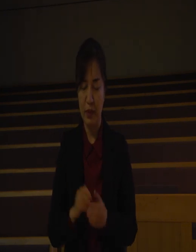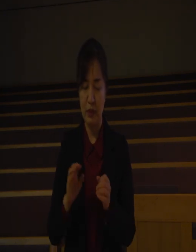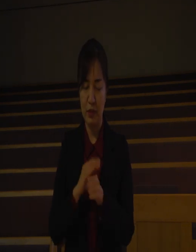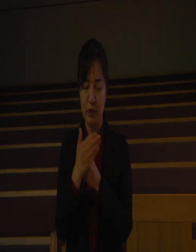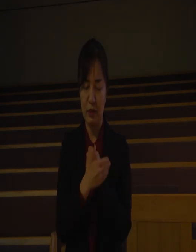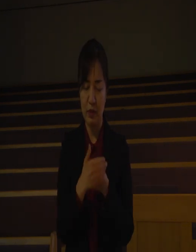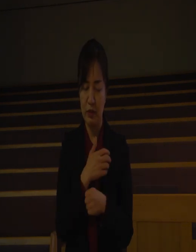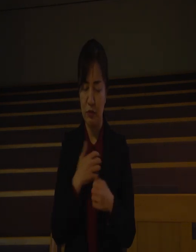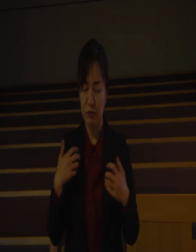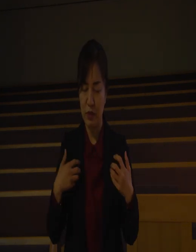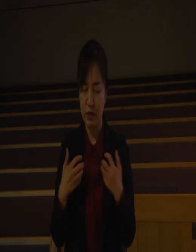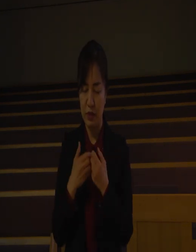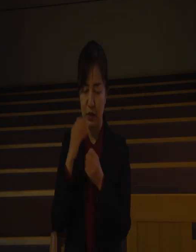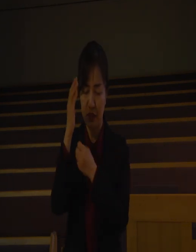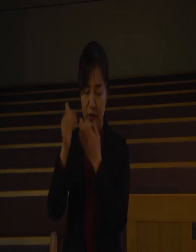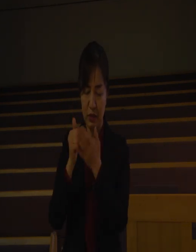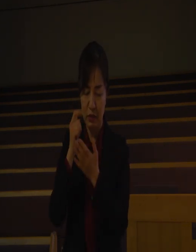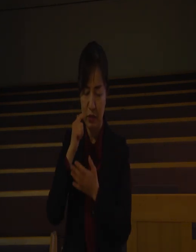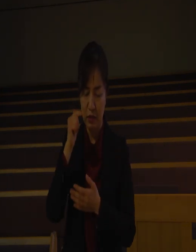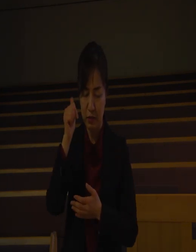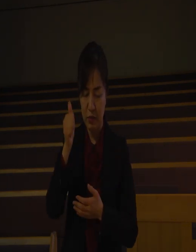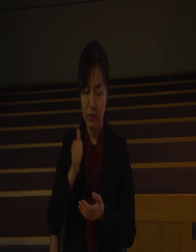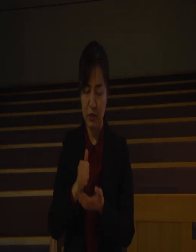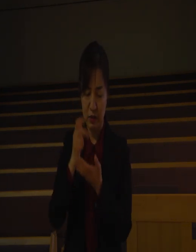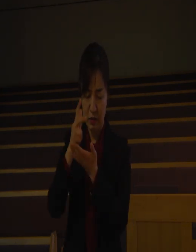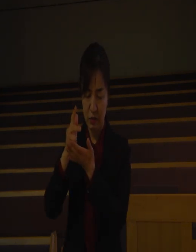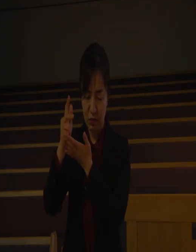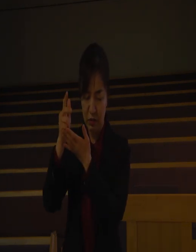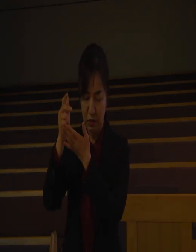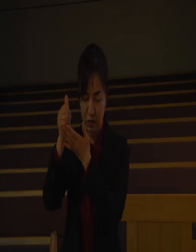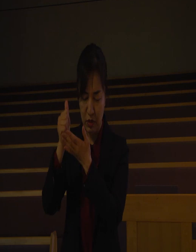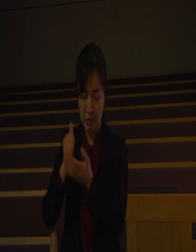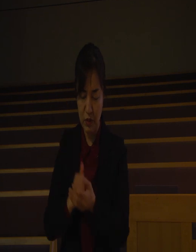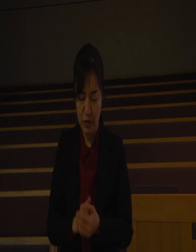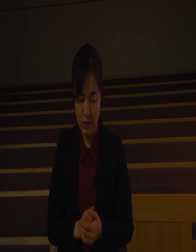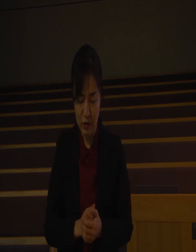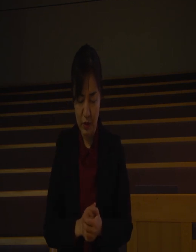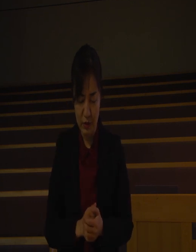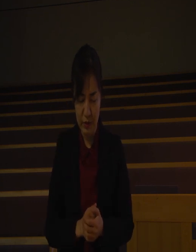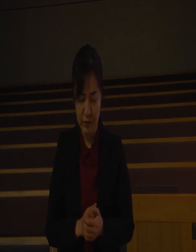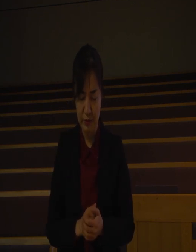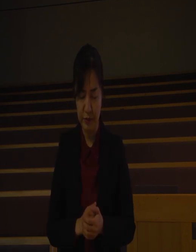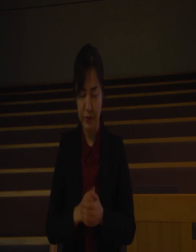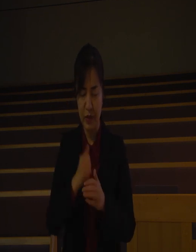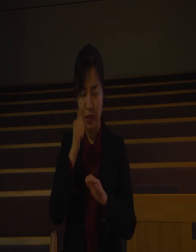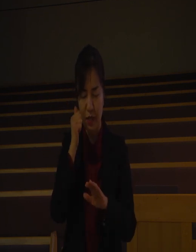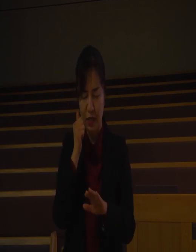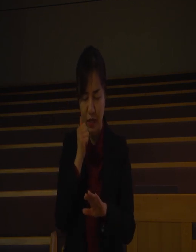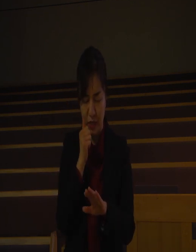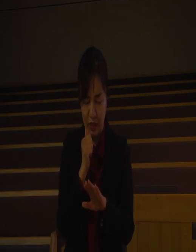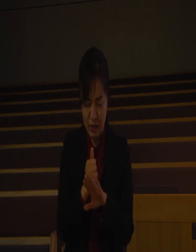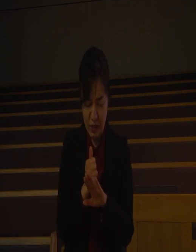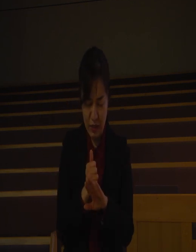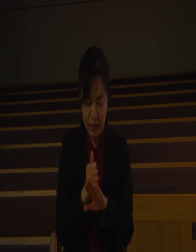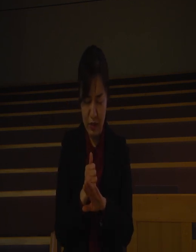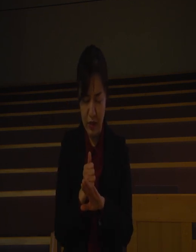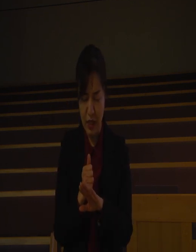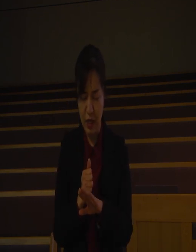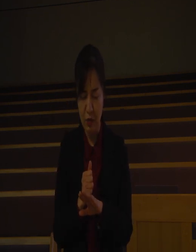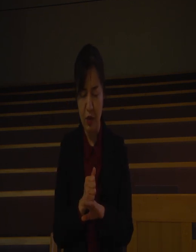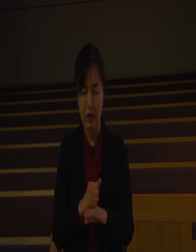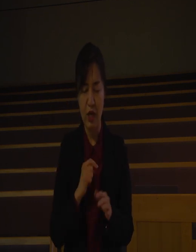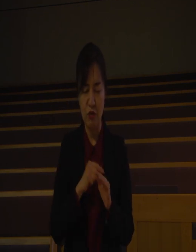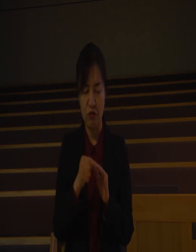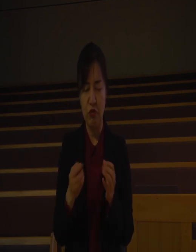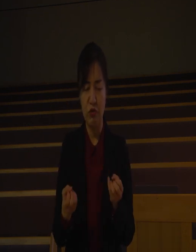주여, 사랑과 은혜가 많으신 아버지 하나님, 주님께서 하나님 아버지 출애굽의 아버지 하나님 그